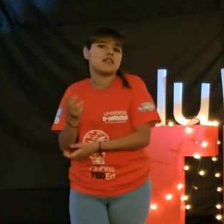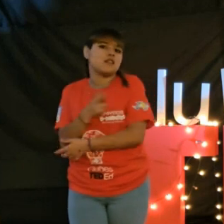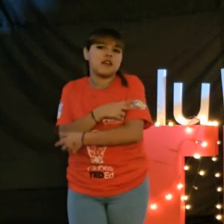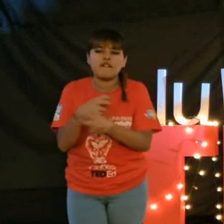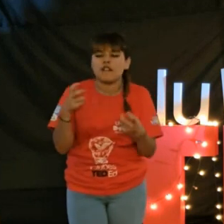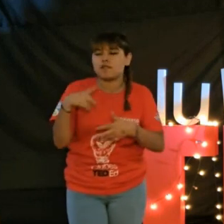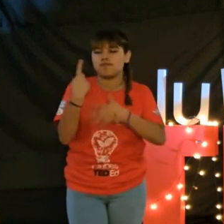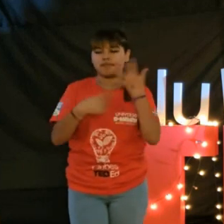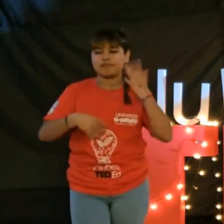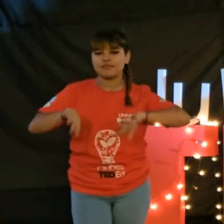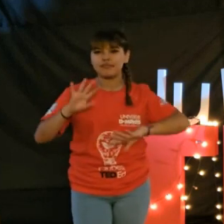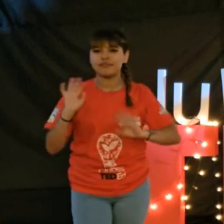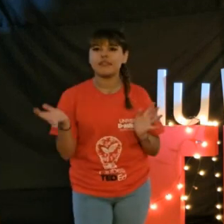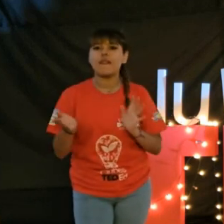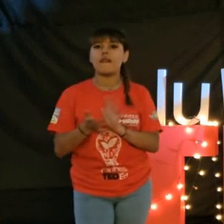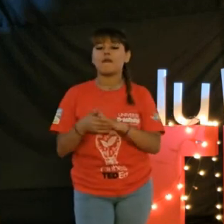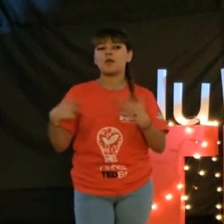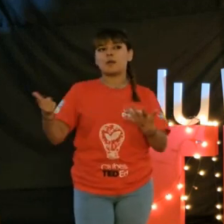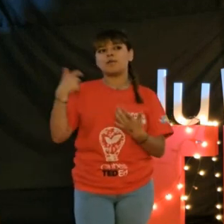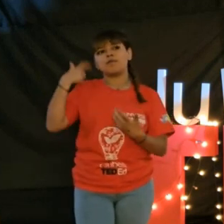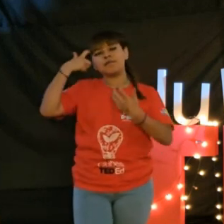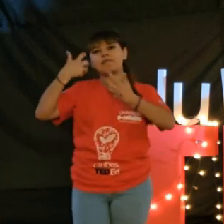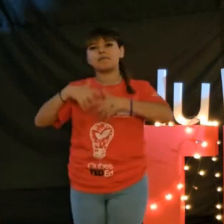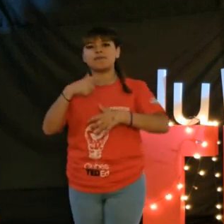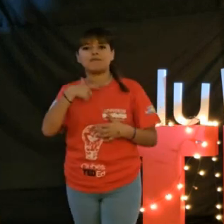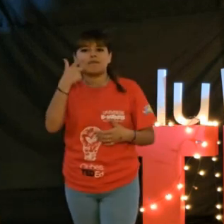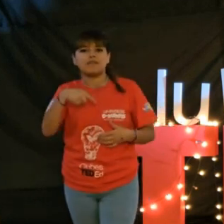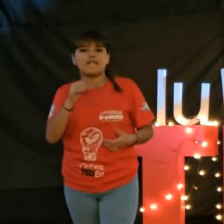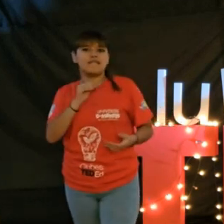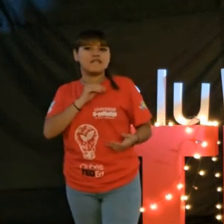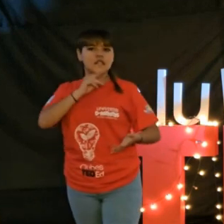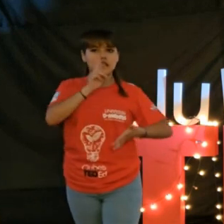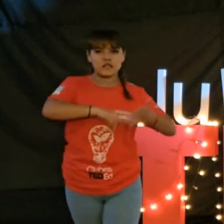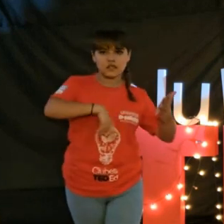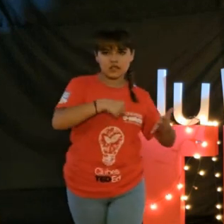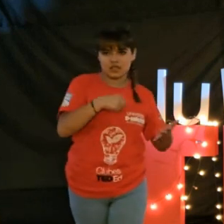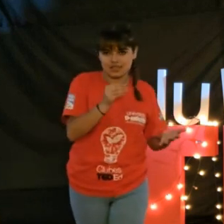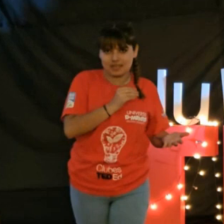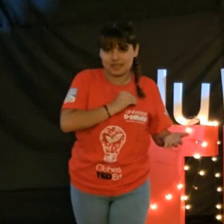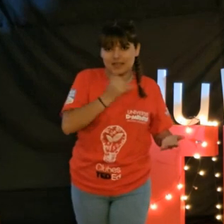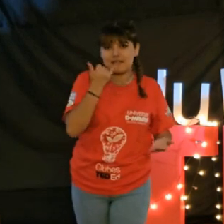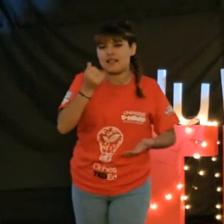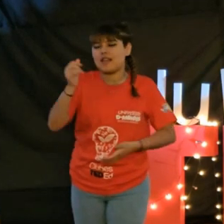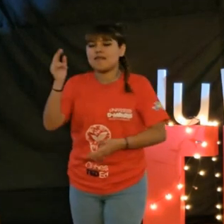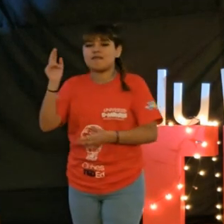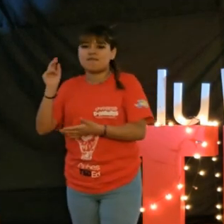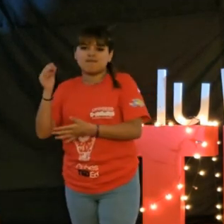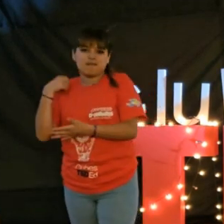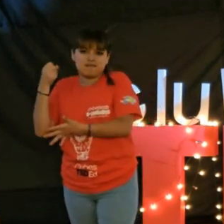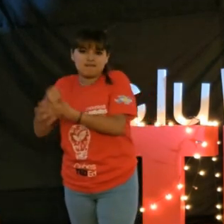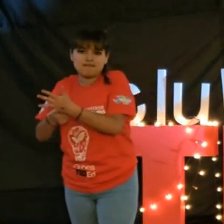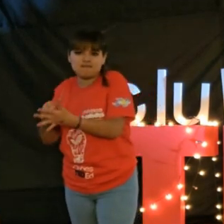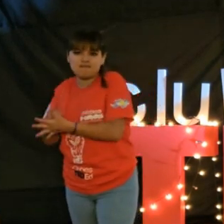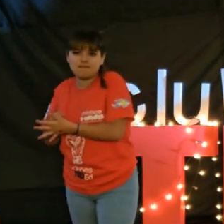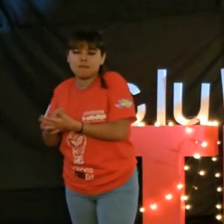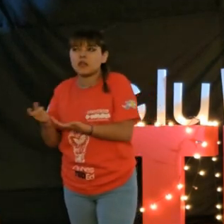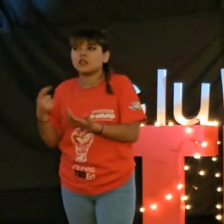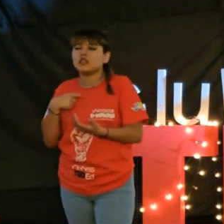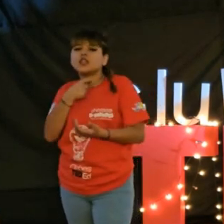respeto y por nuestros derechos. Yo, me encanta pintar también. Y también